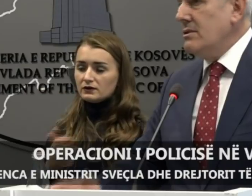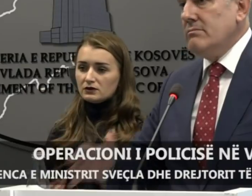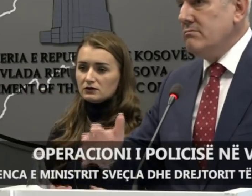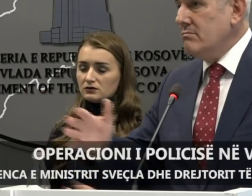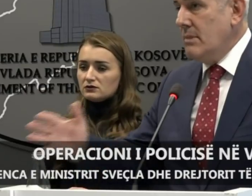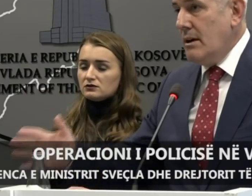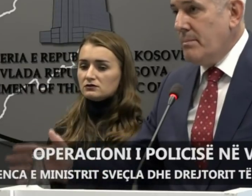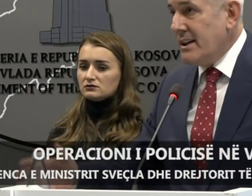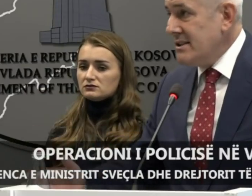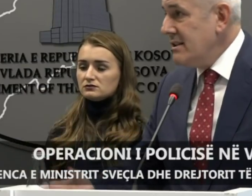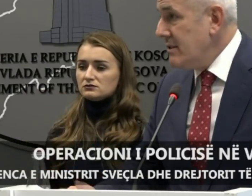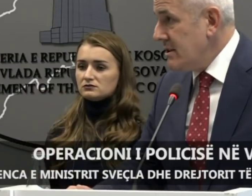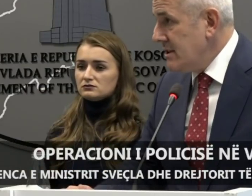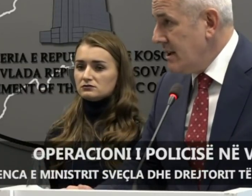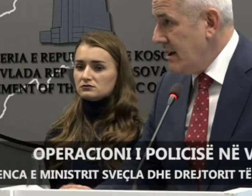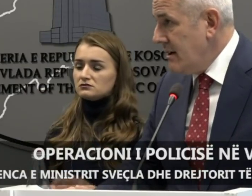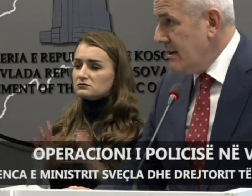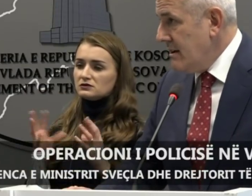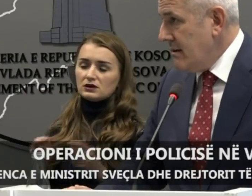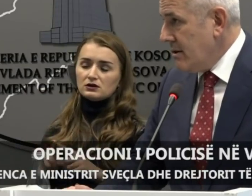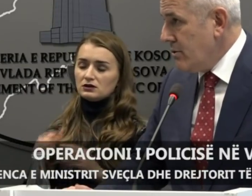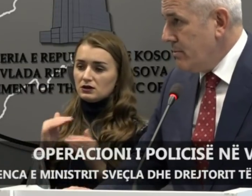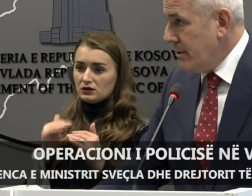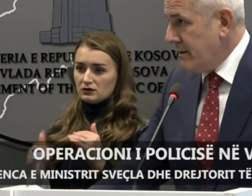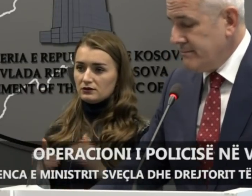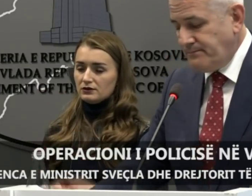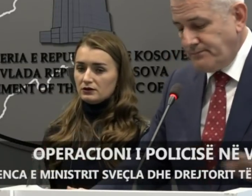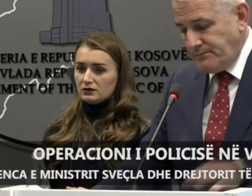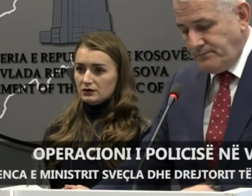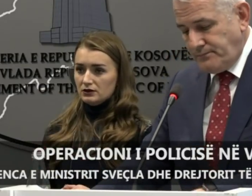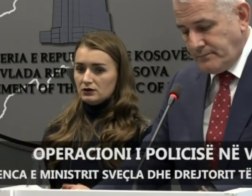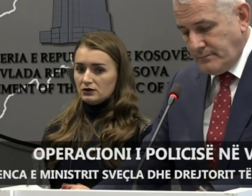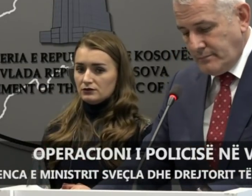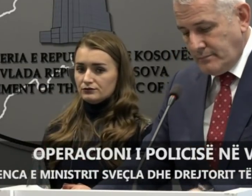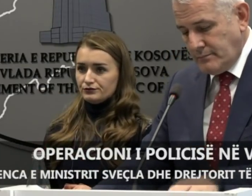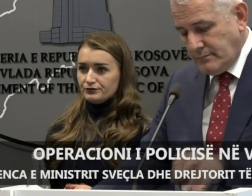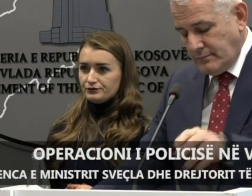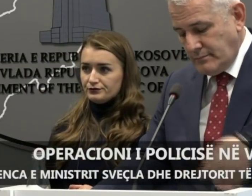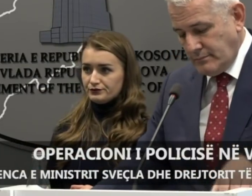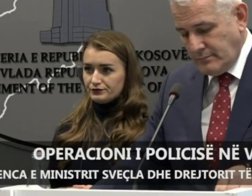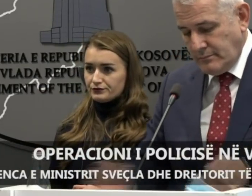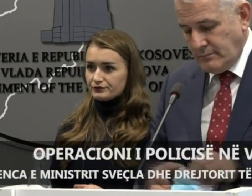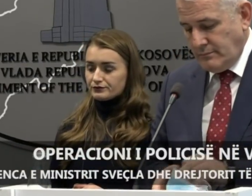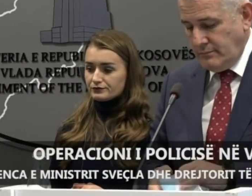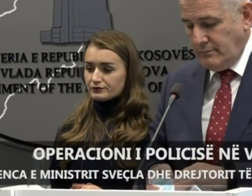pavarësisht a përkatësive të tjera grupore.